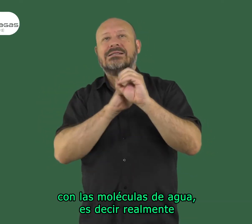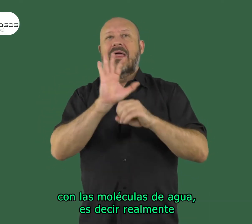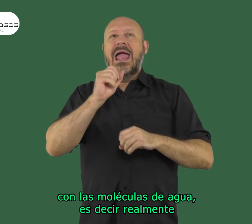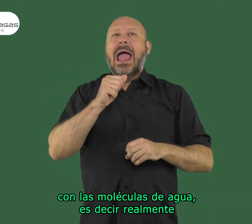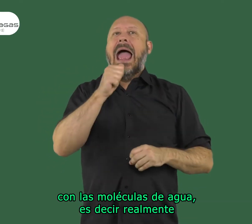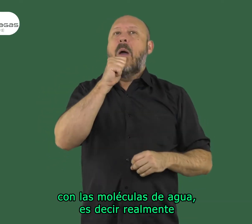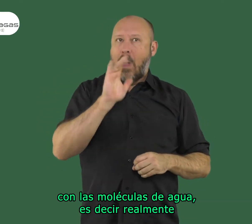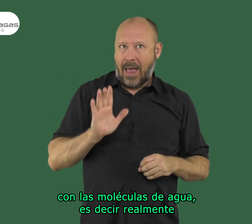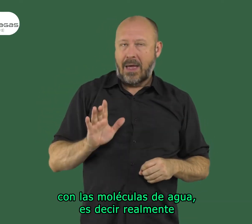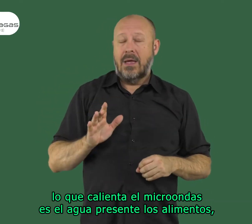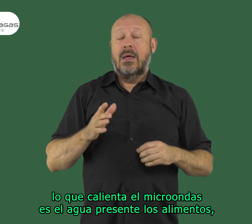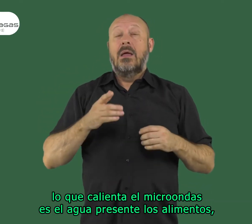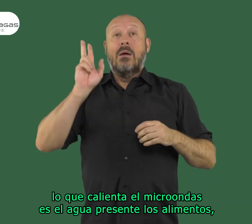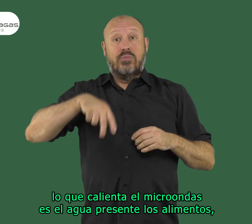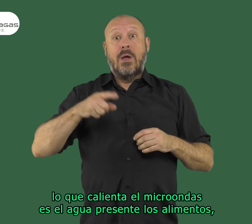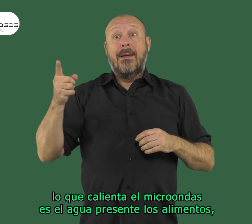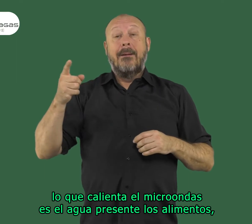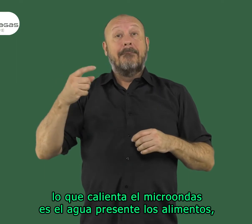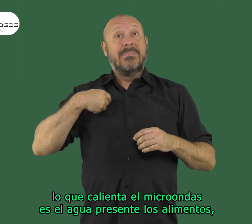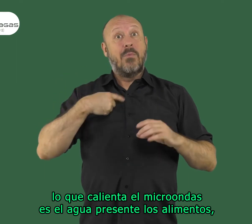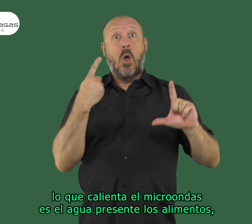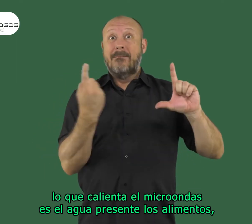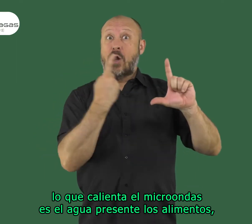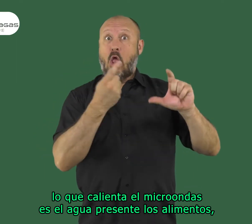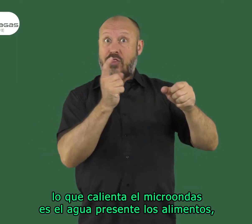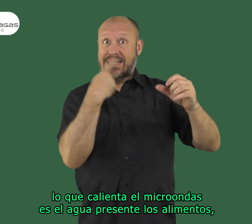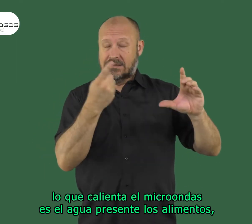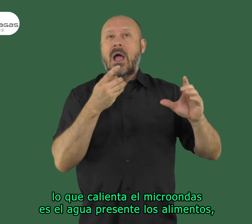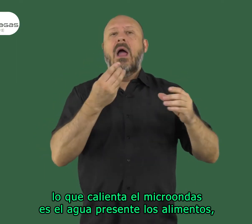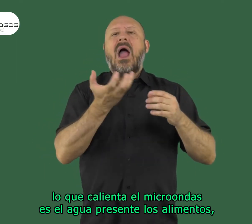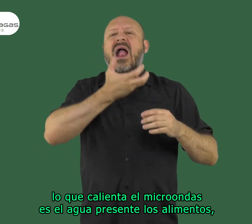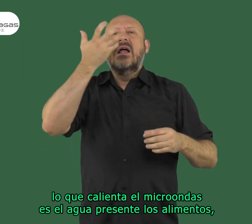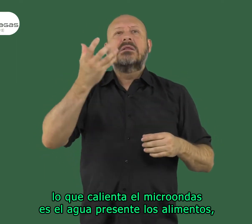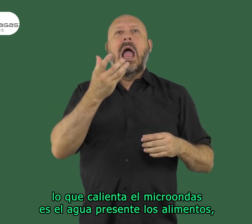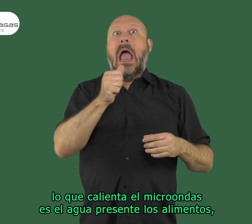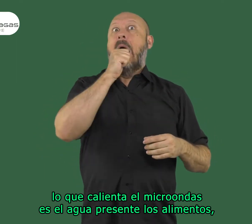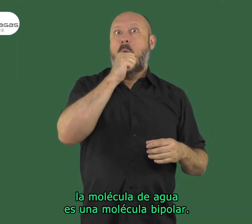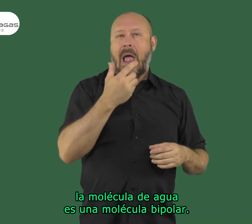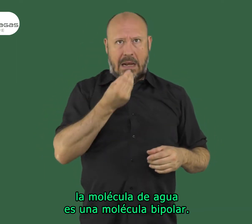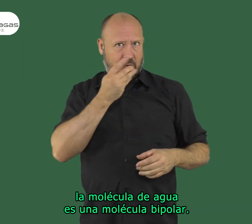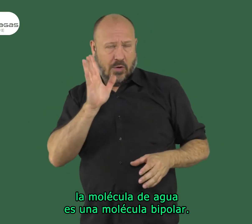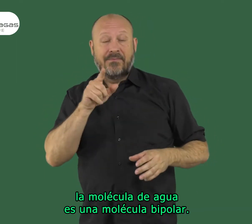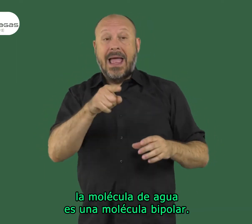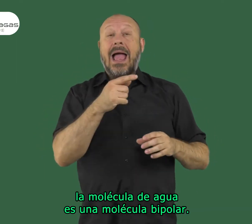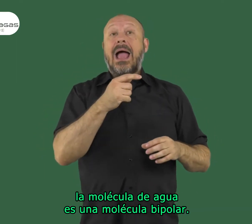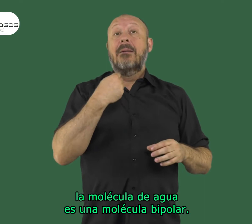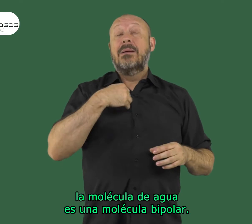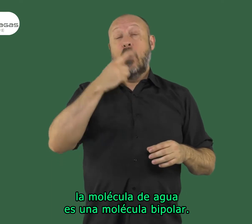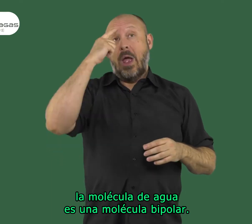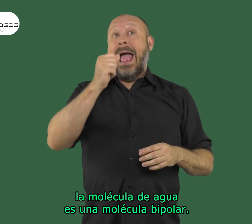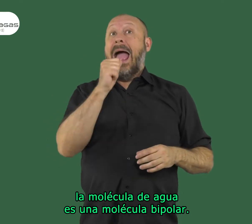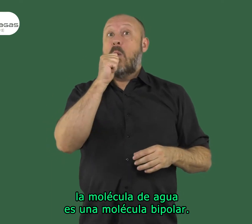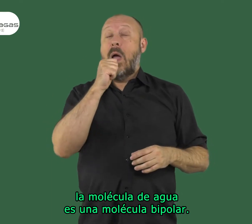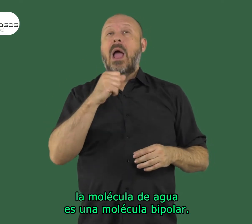moléculas de agua. Es decir, realmente lo que calienta el microondas es el agua presente en los alimentos, ¿no? La molécula de agua